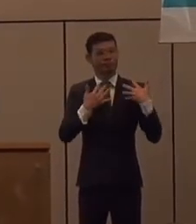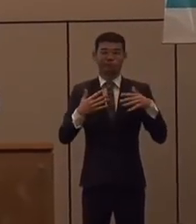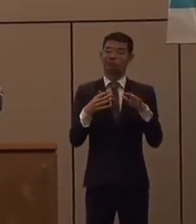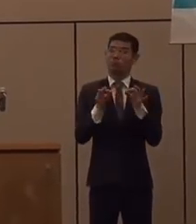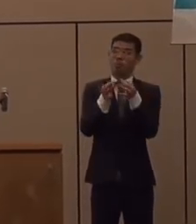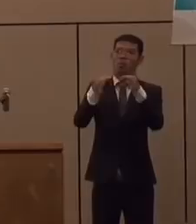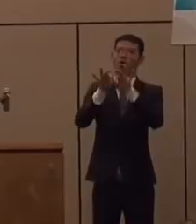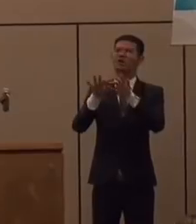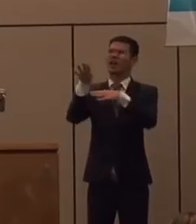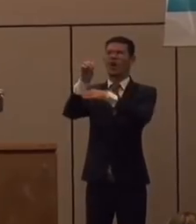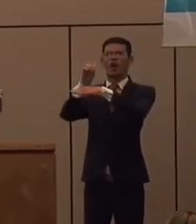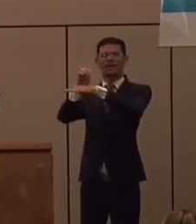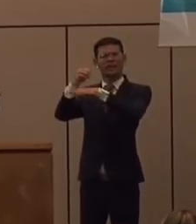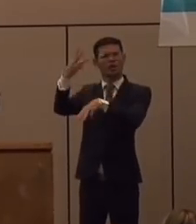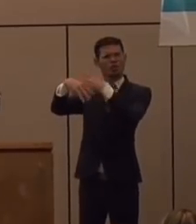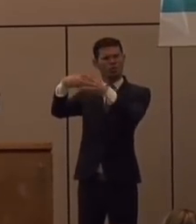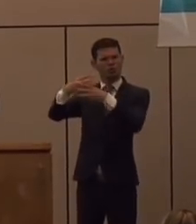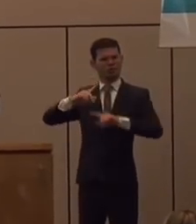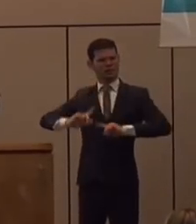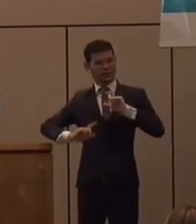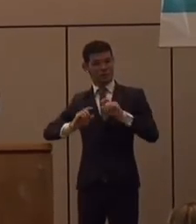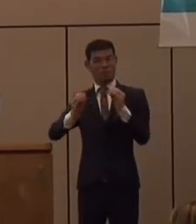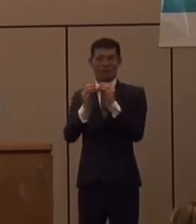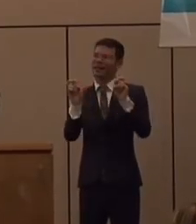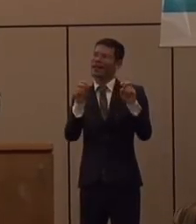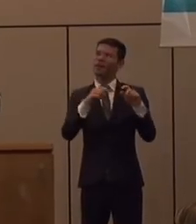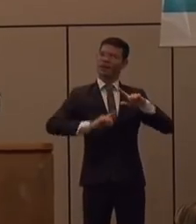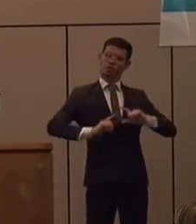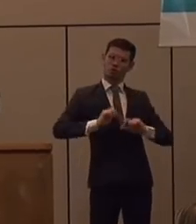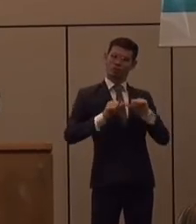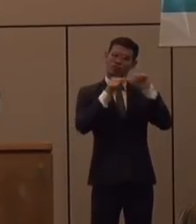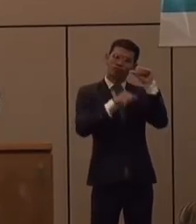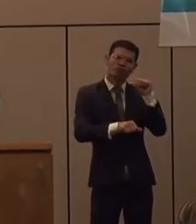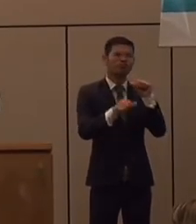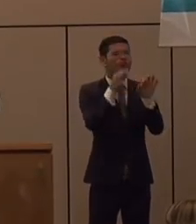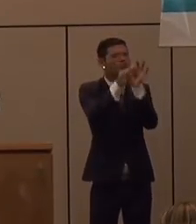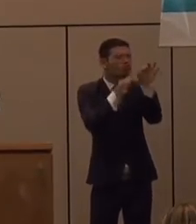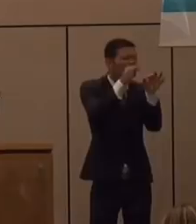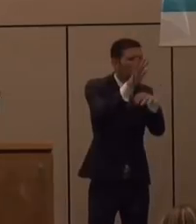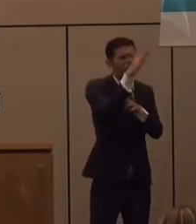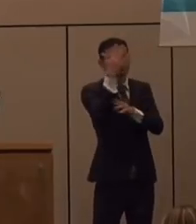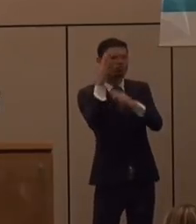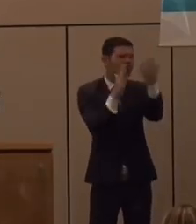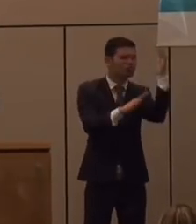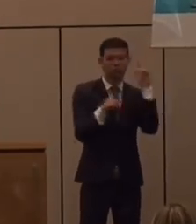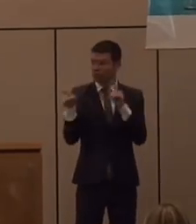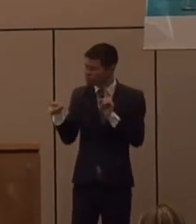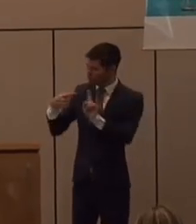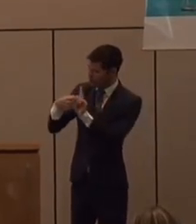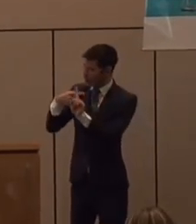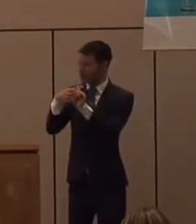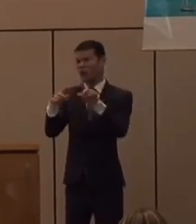mundial del turismo y sobre todo ahora con el turismo sostenible y usted ha sido muy proactiva en que colombia sea el líder en el